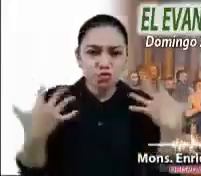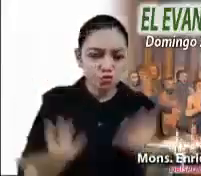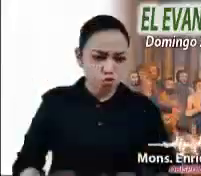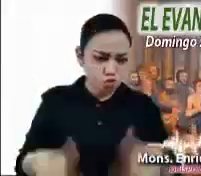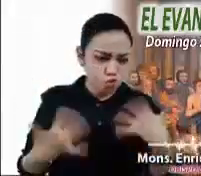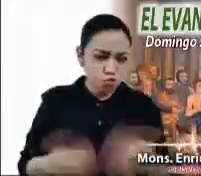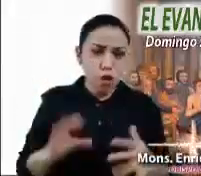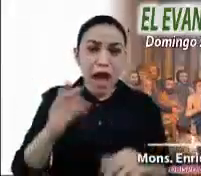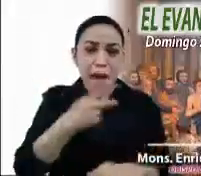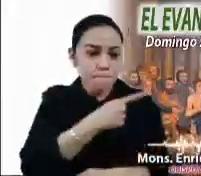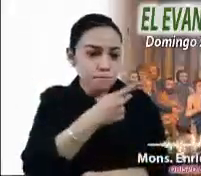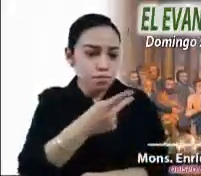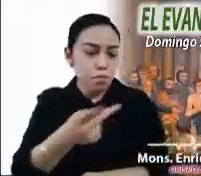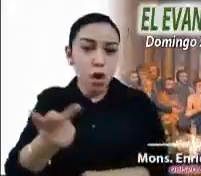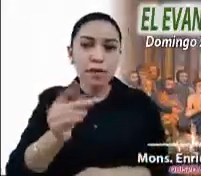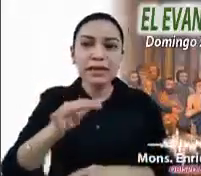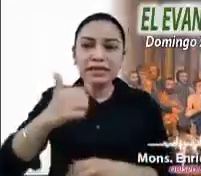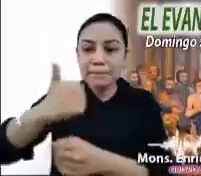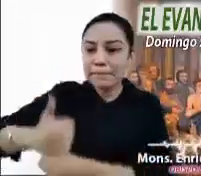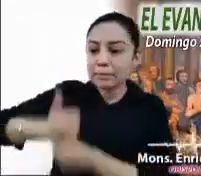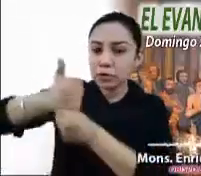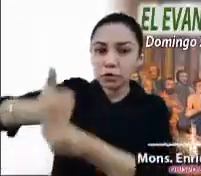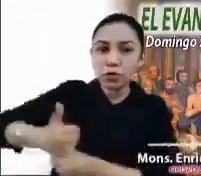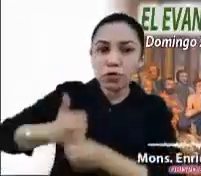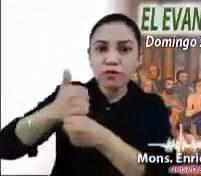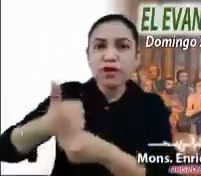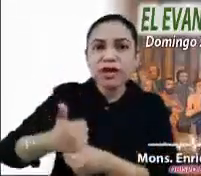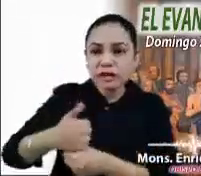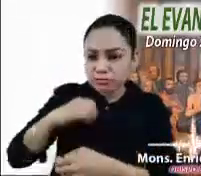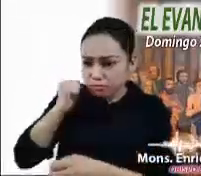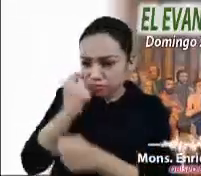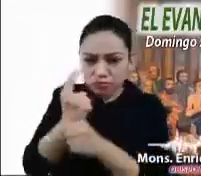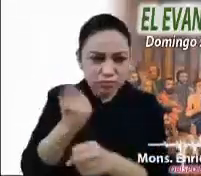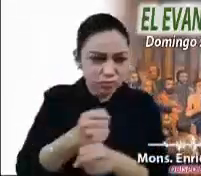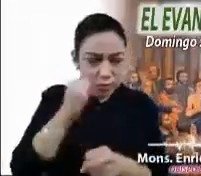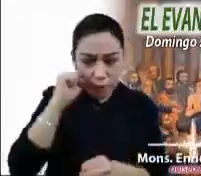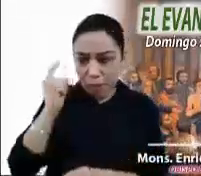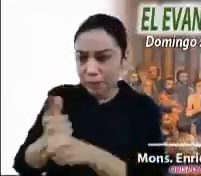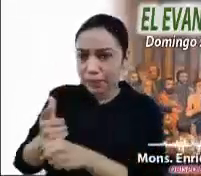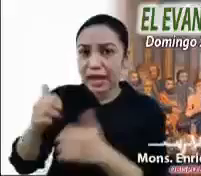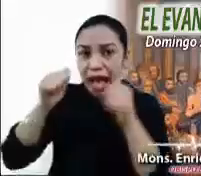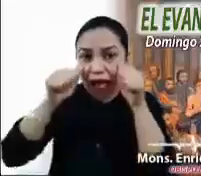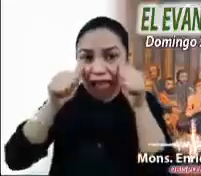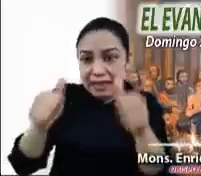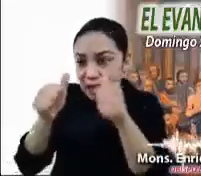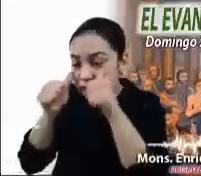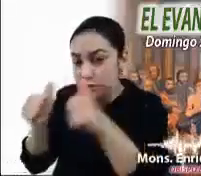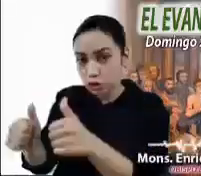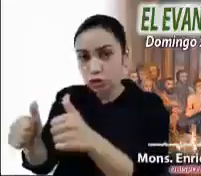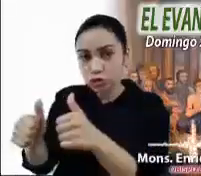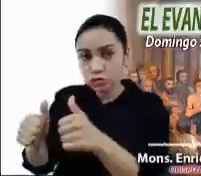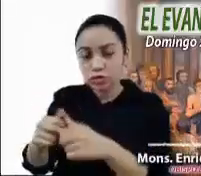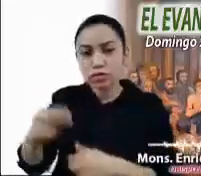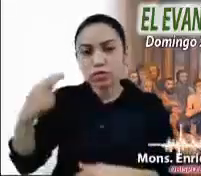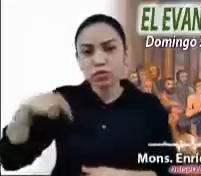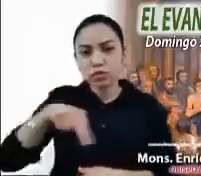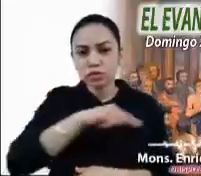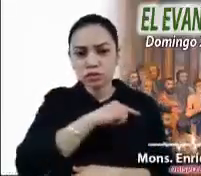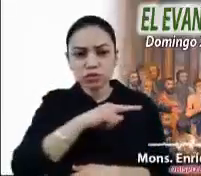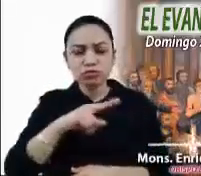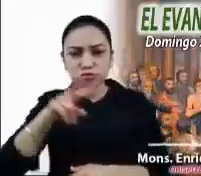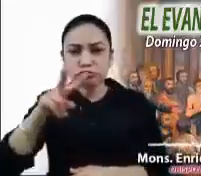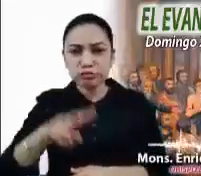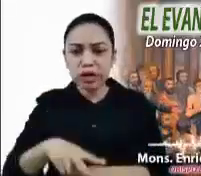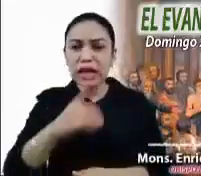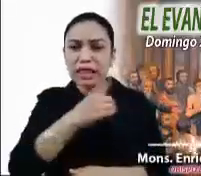sufre, en los gritos de angustia de nuestros hermanos. Creo que hemos amansado el evangelio y parece